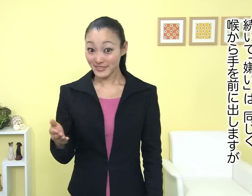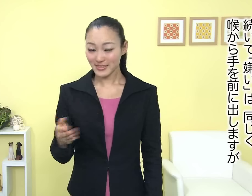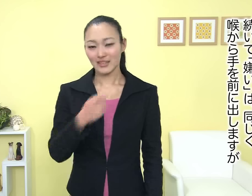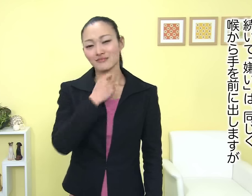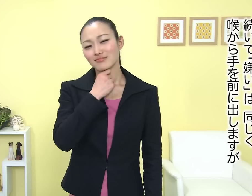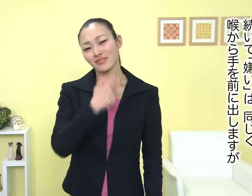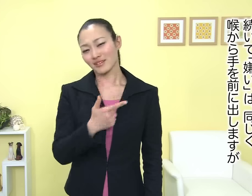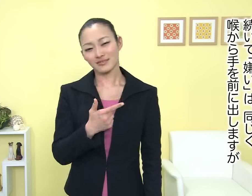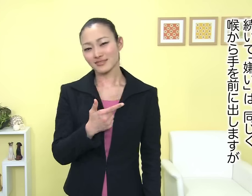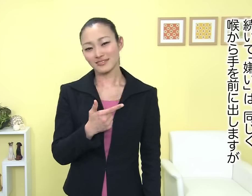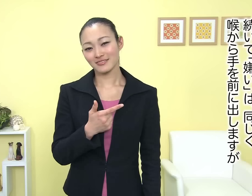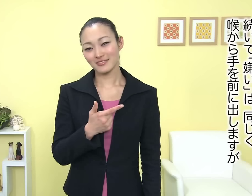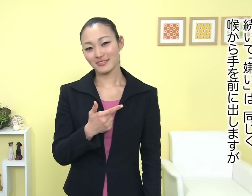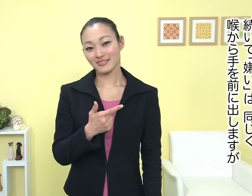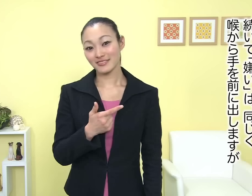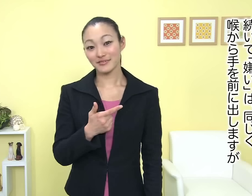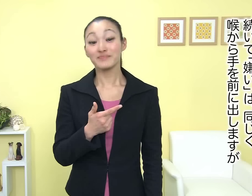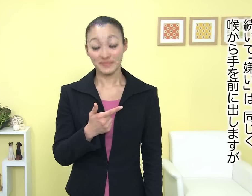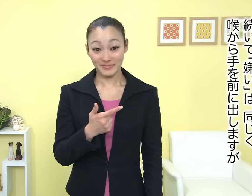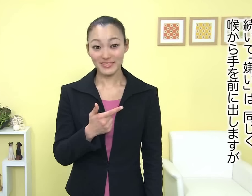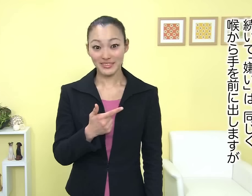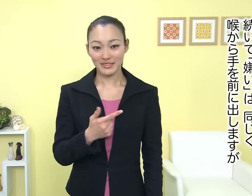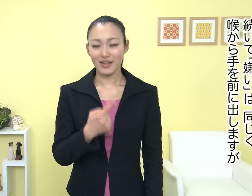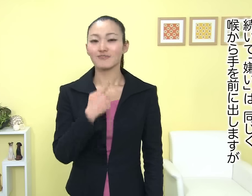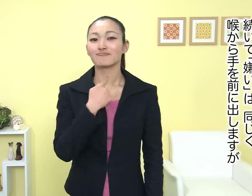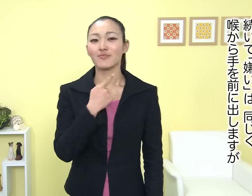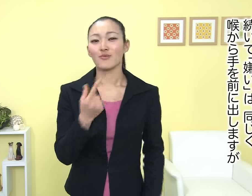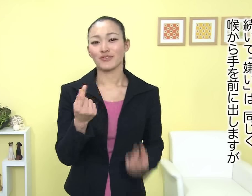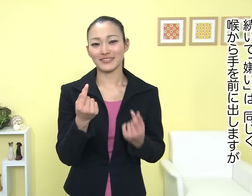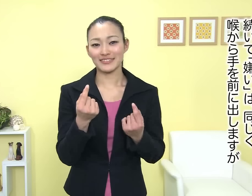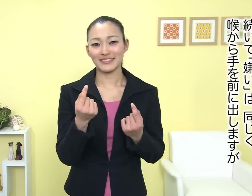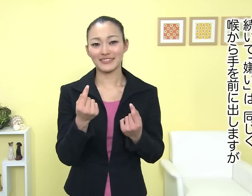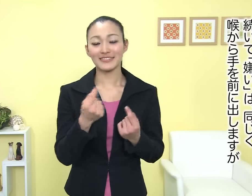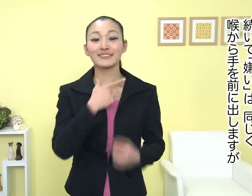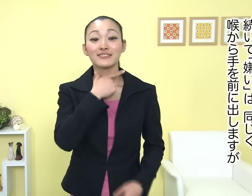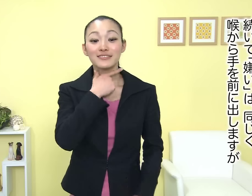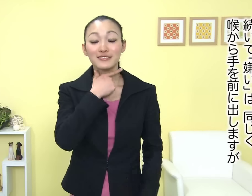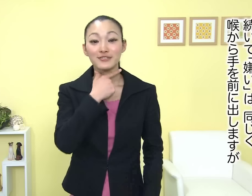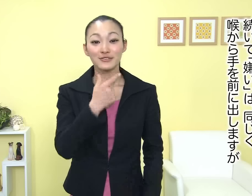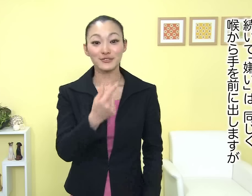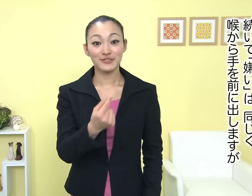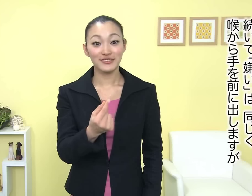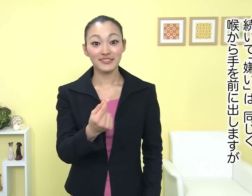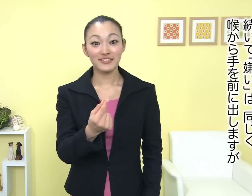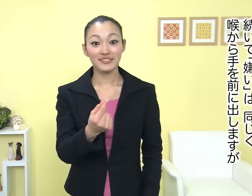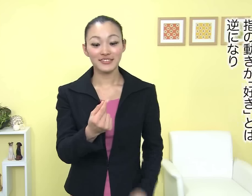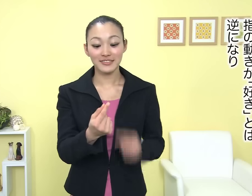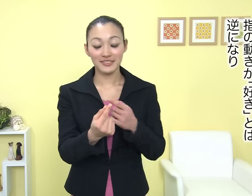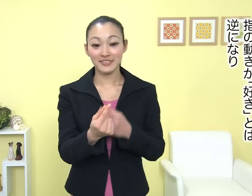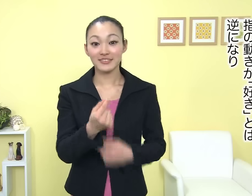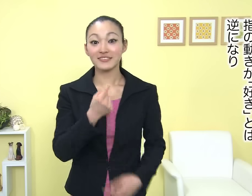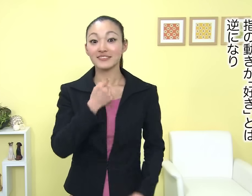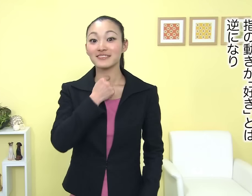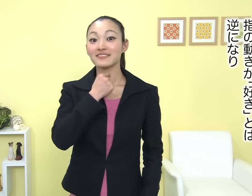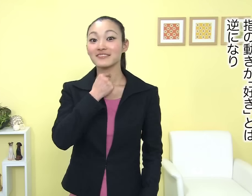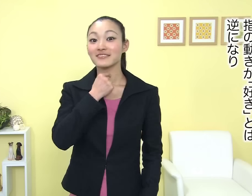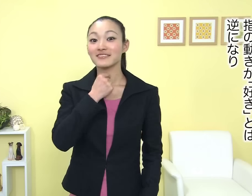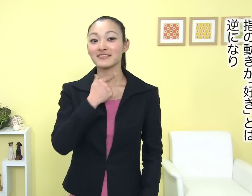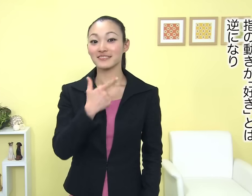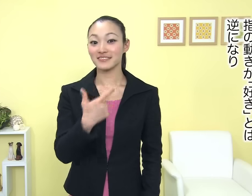続いて、嫌いは同じく喉から手を前に出しますが、指の動きが好きとは逆